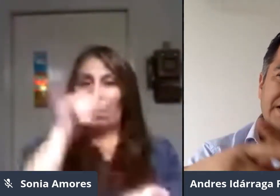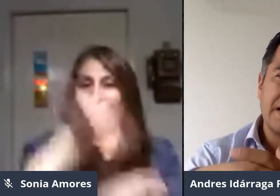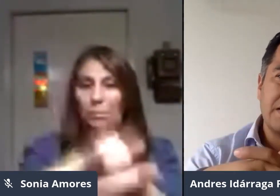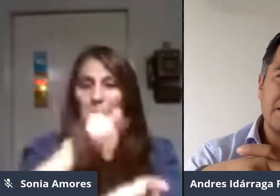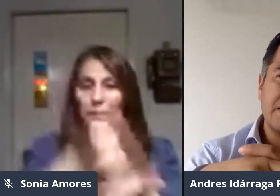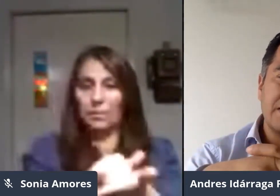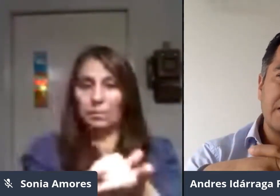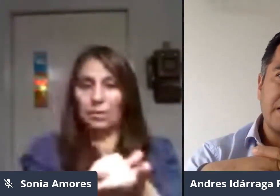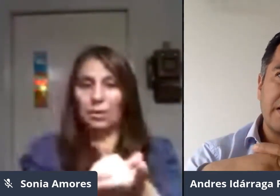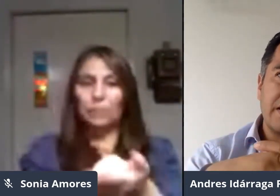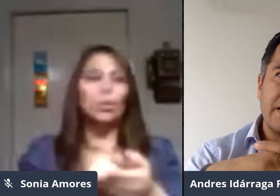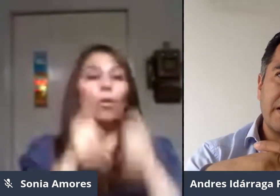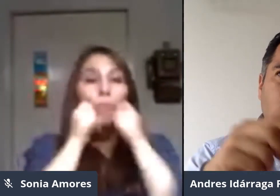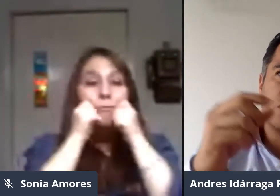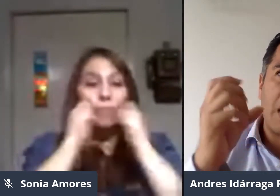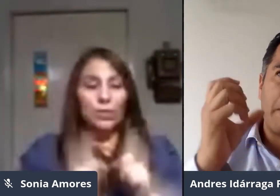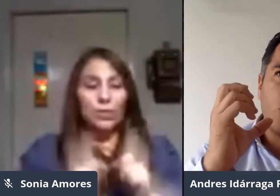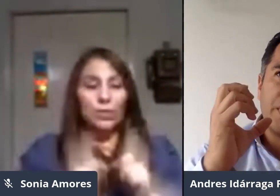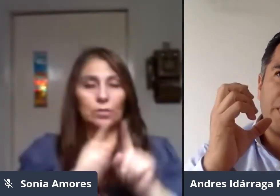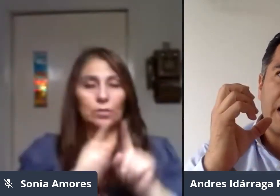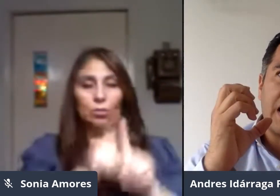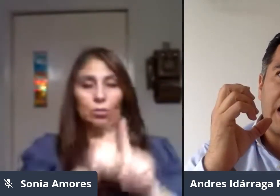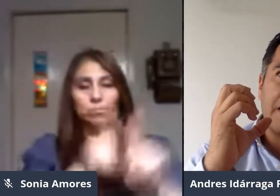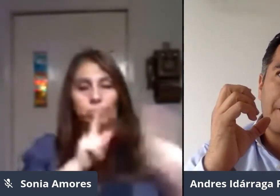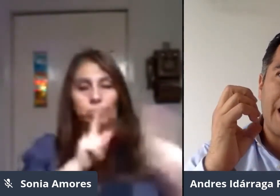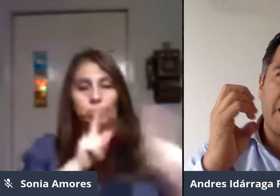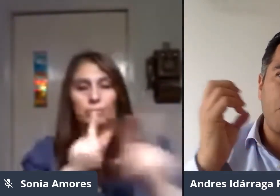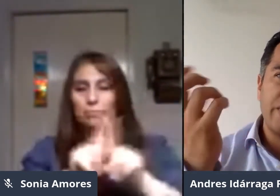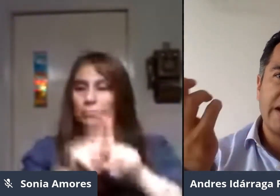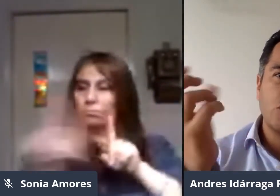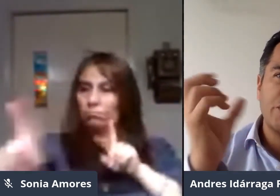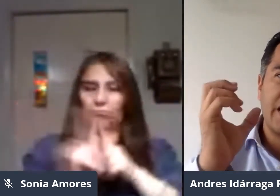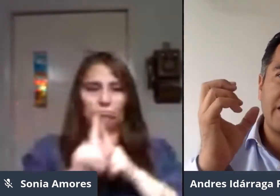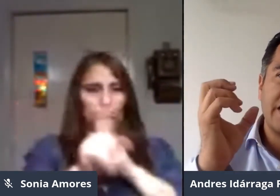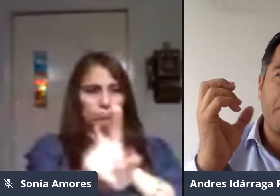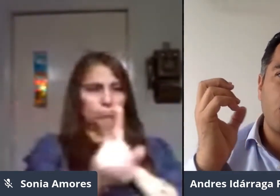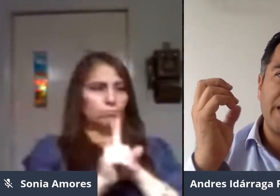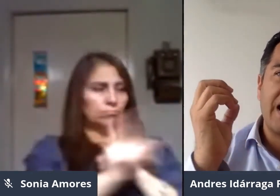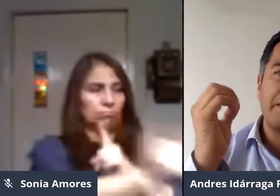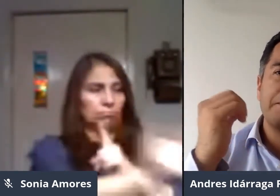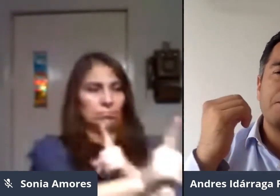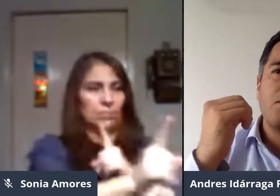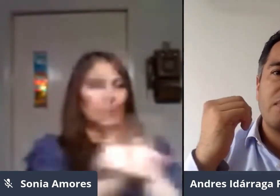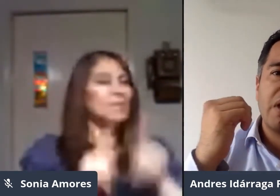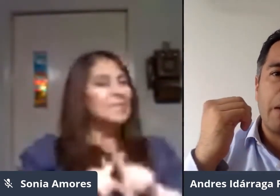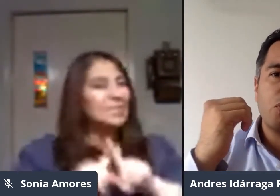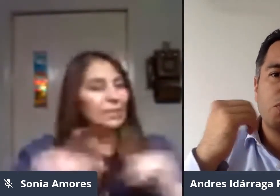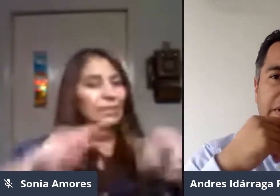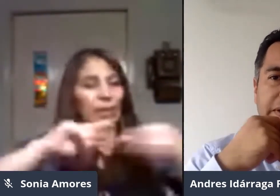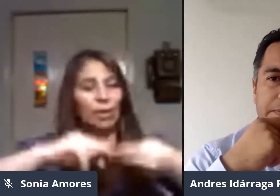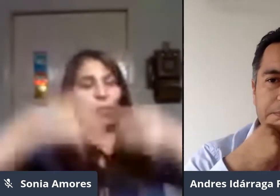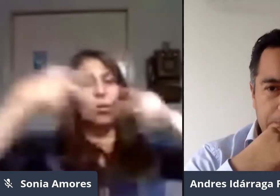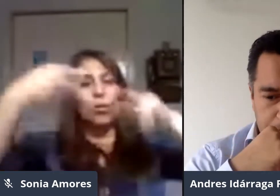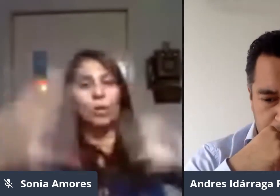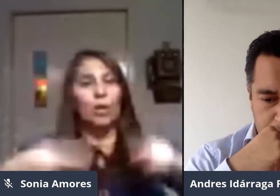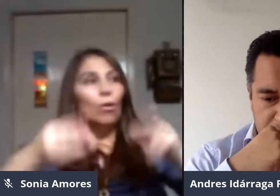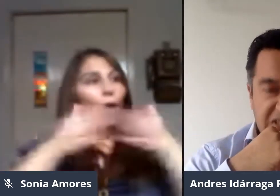distancia física se contrapone a la armonía social que podría,